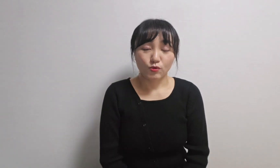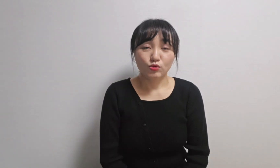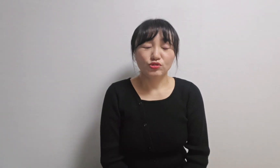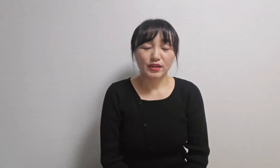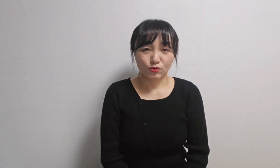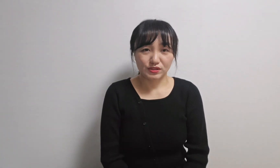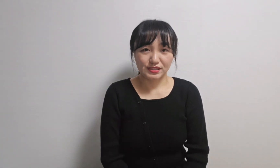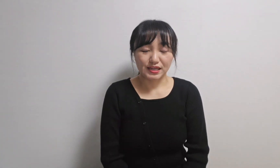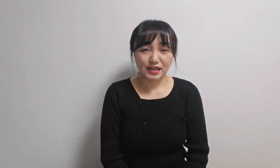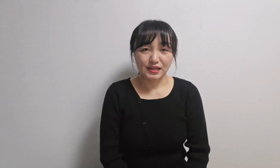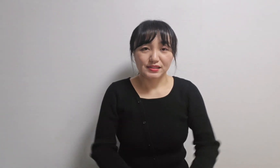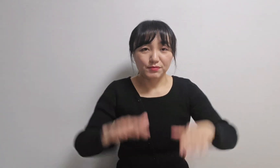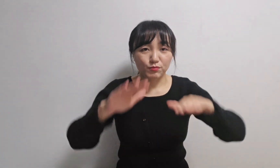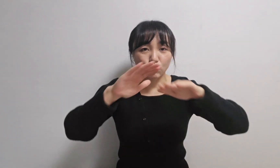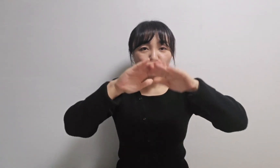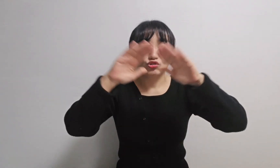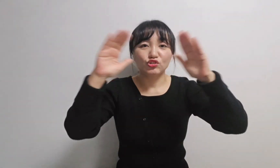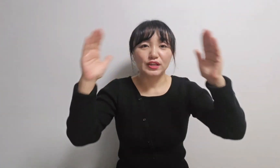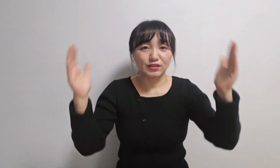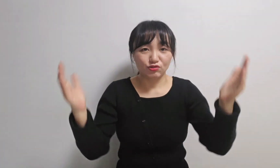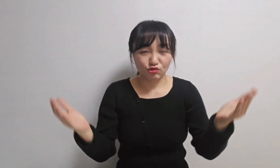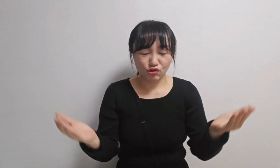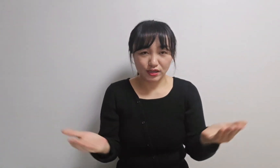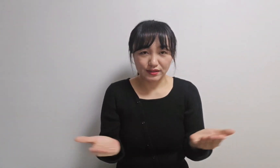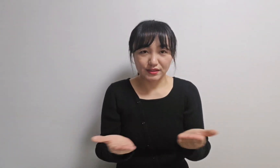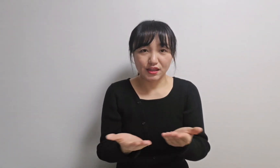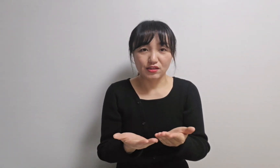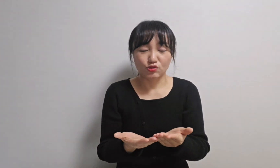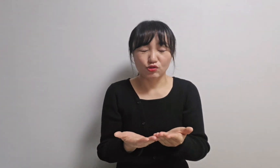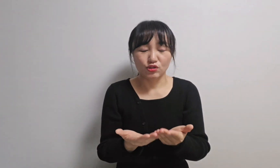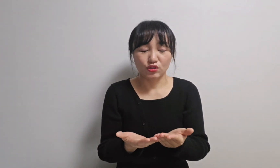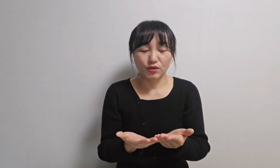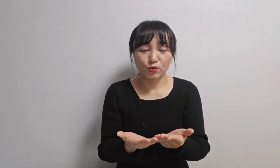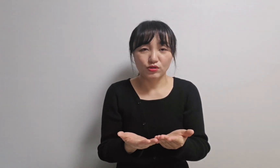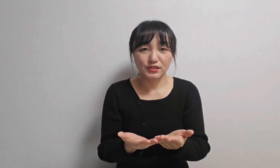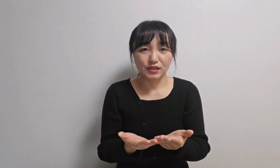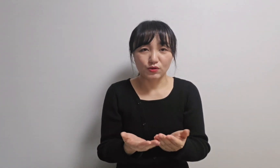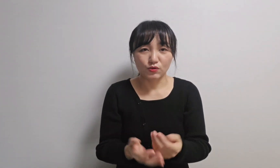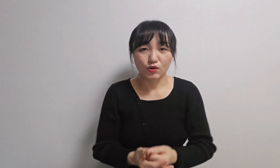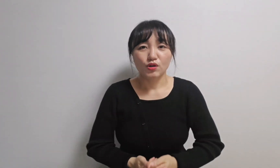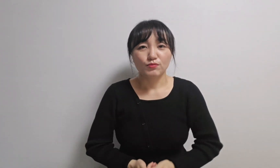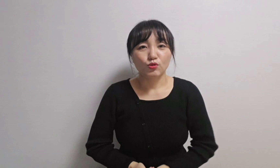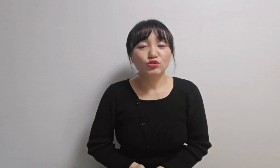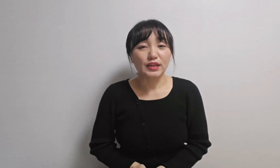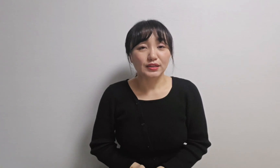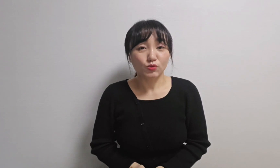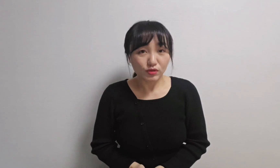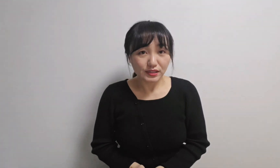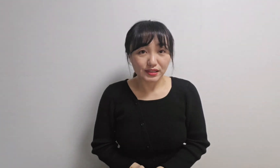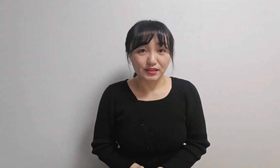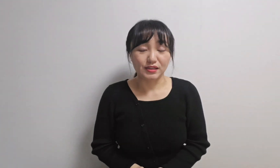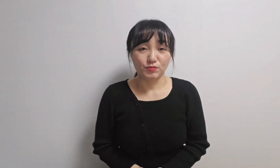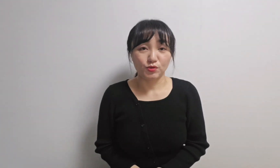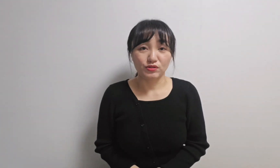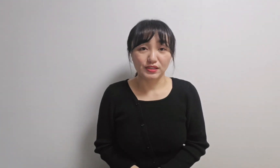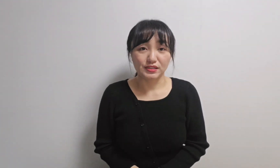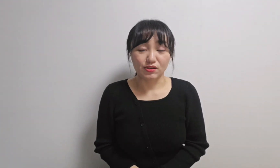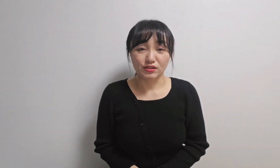모두 다 꽃이야. 이제 모두라는 수어가 있는데 저는 이렇게 표현하지 않고 모두 다 똑같다라는 표현을 했어요.